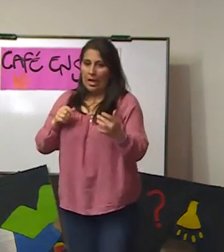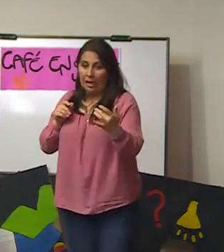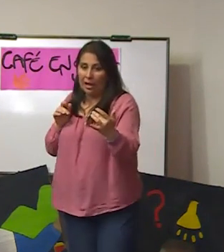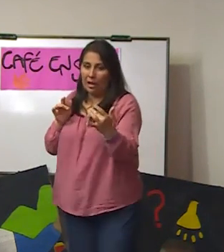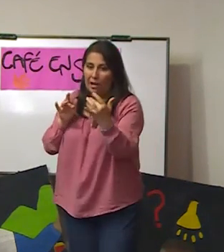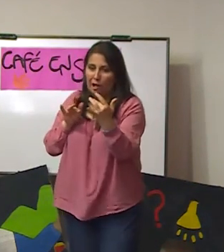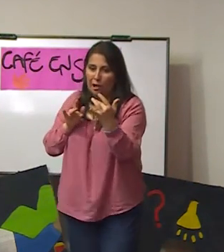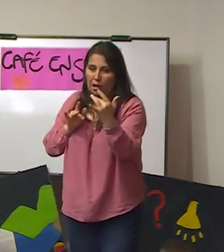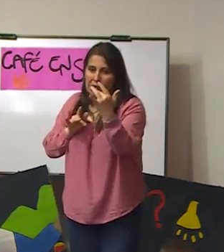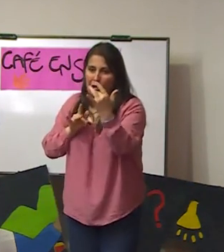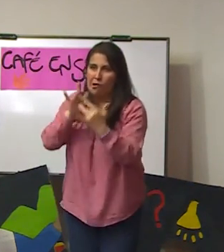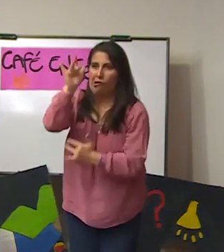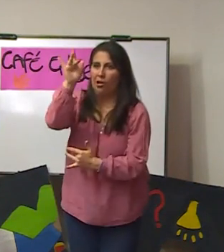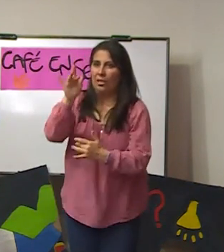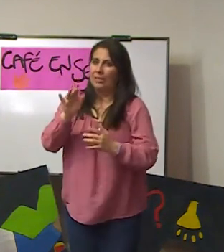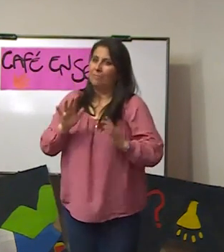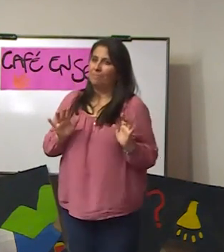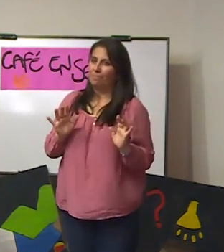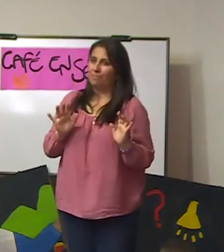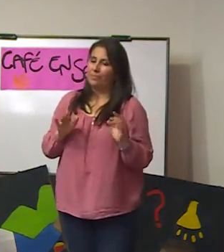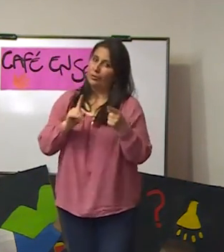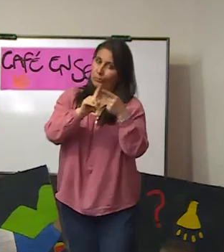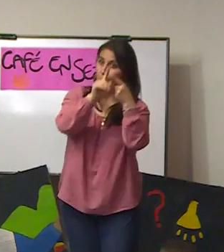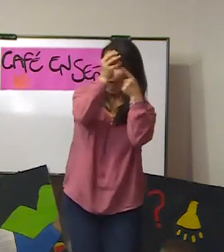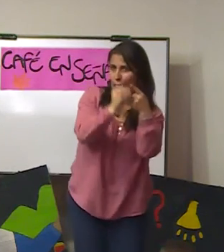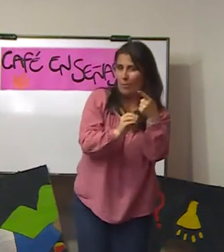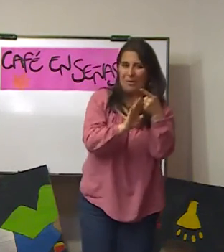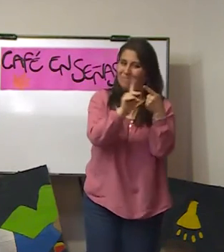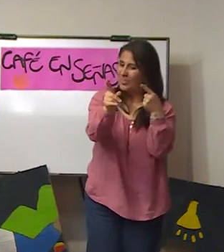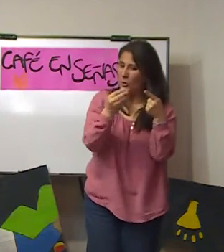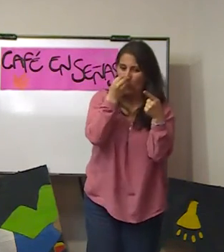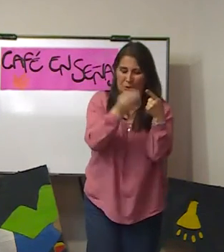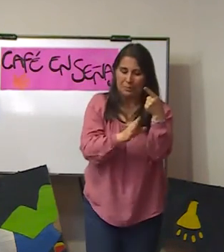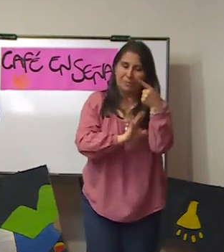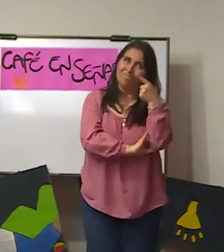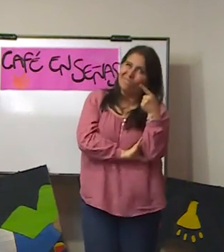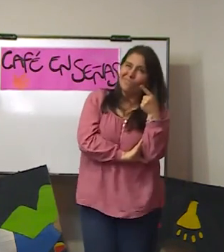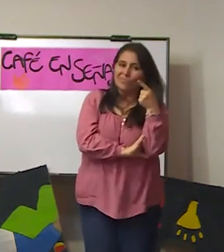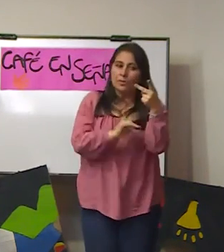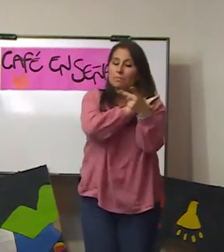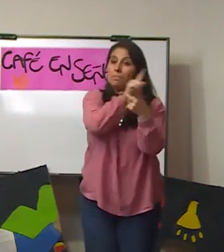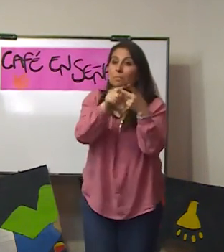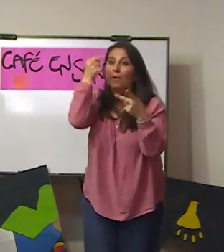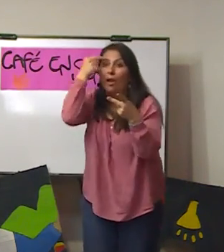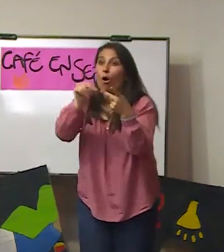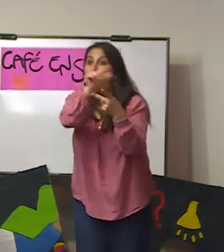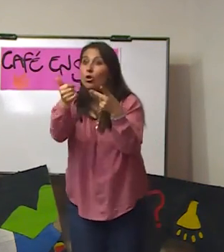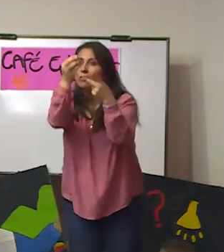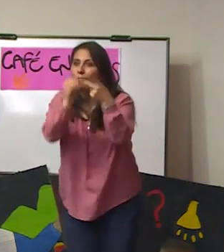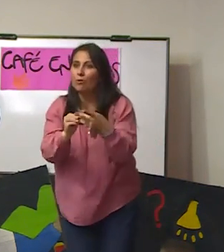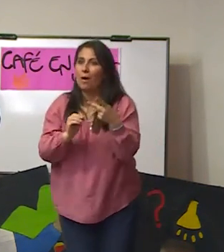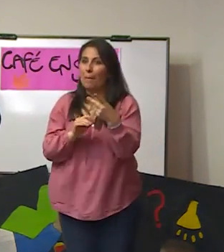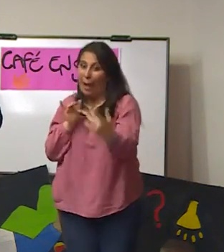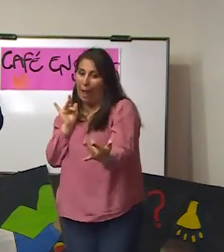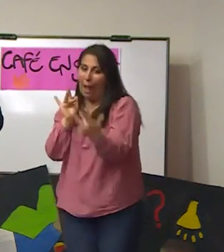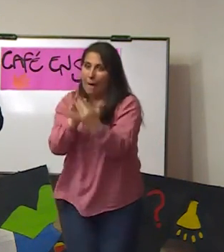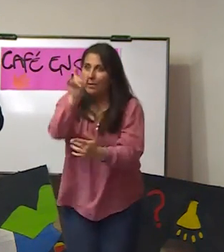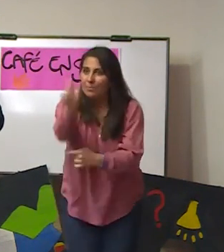Muchas veces tenemos que imaginarnos otra forma para llegarle a esa persona, porque todos obviamente